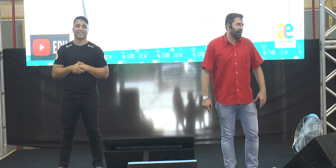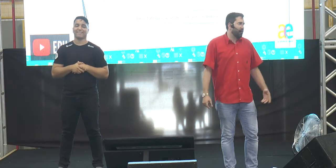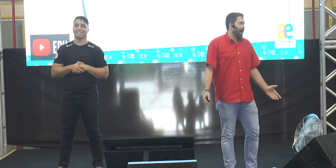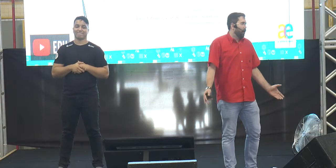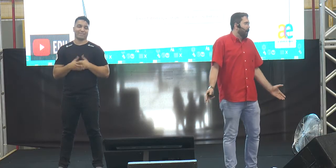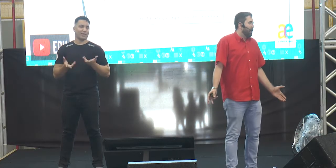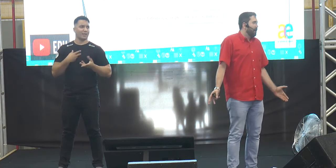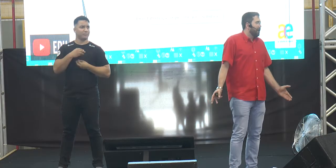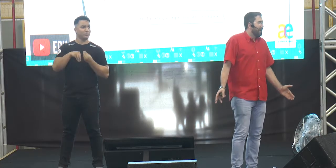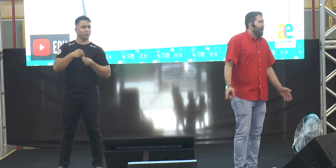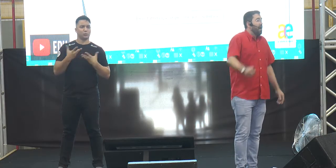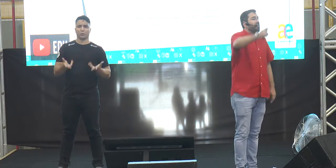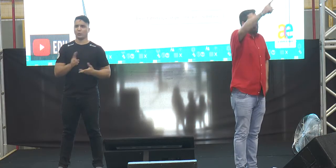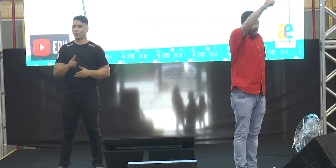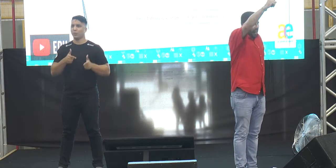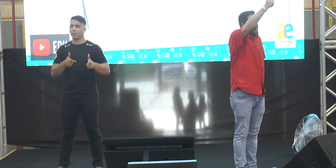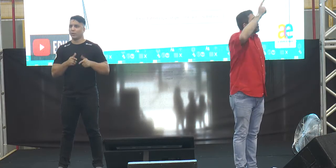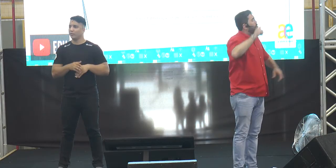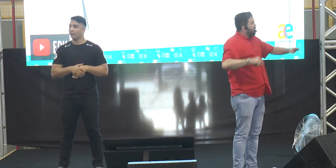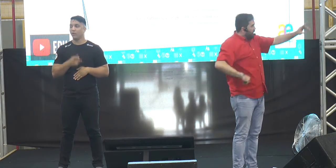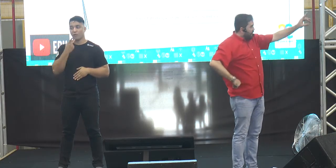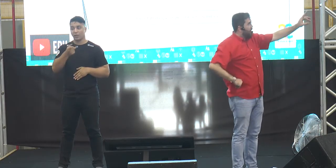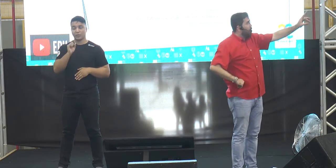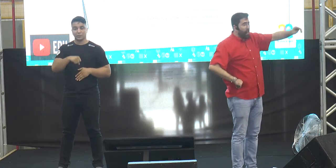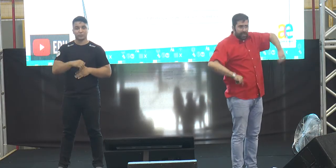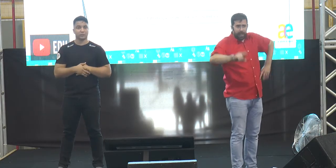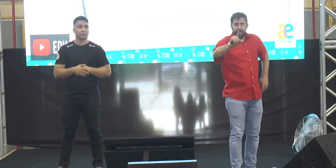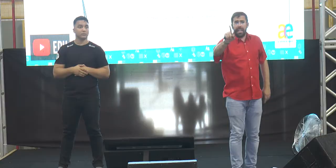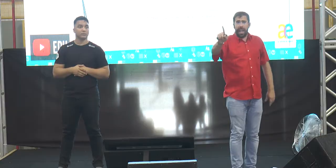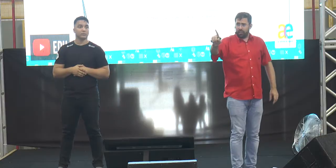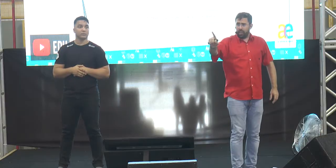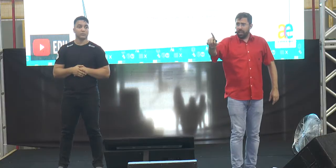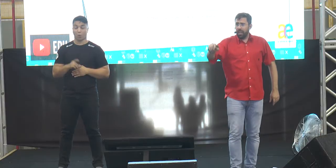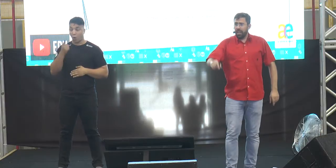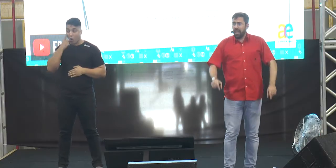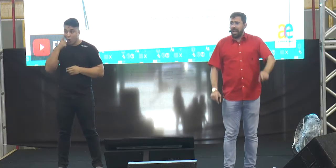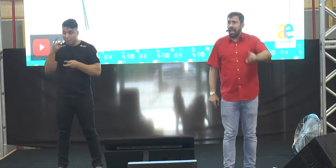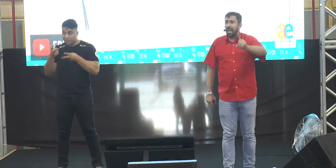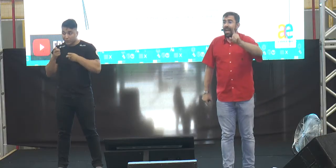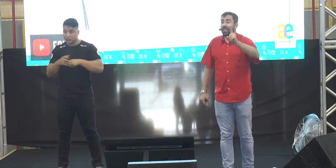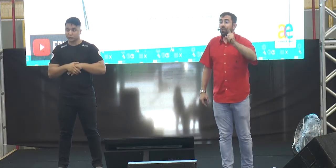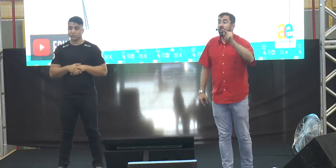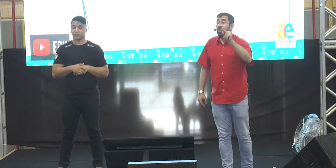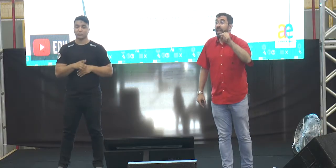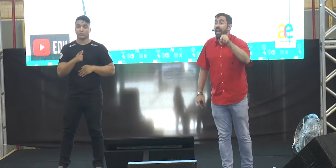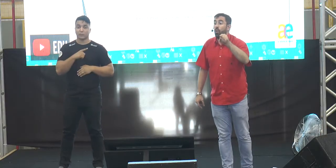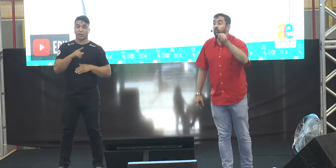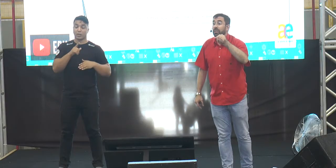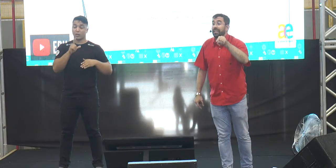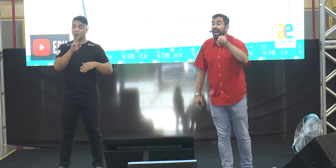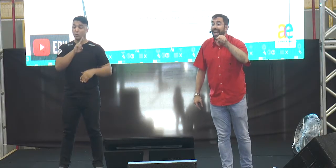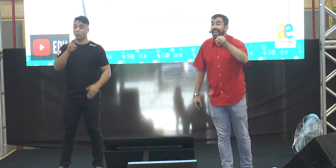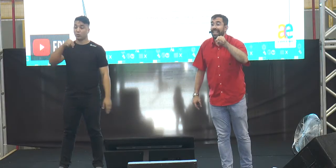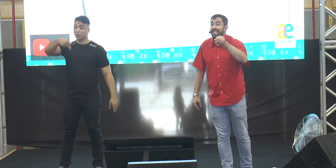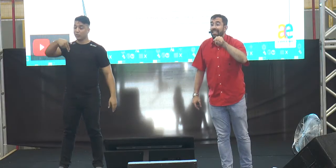Ah, Michel, tu não falou? Falei, vocês já esqueceram. Olha essa amnésia. Reação de